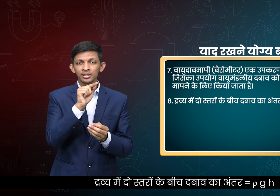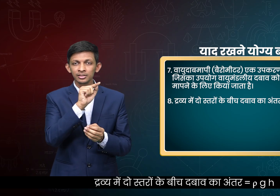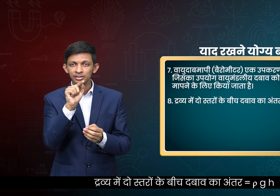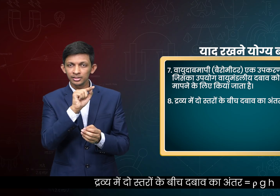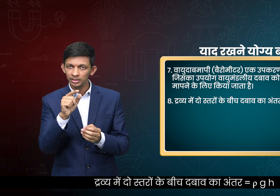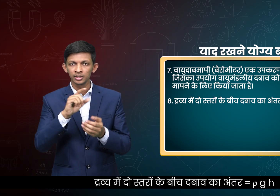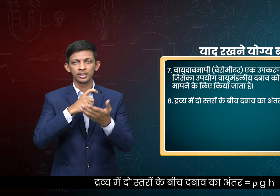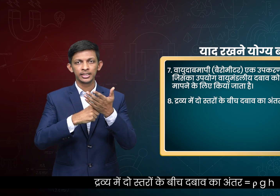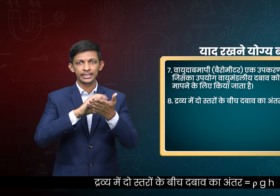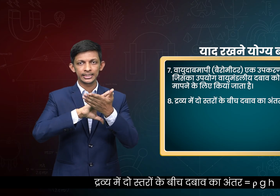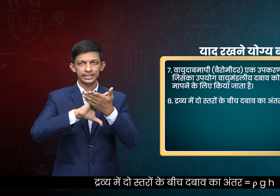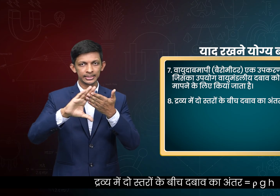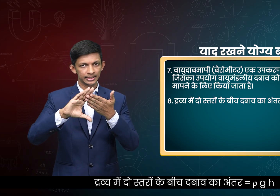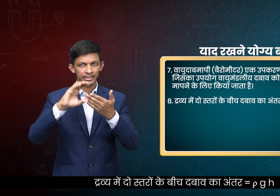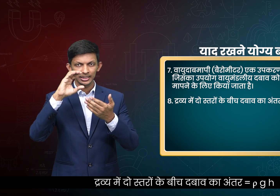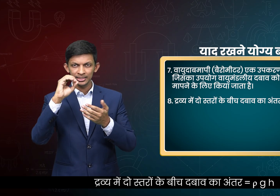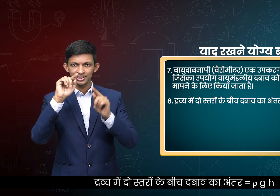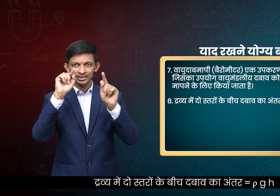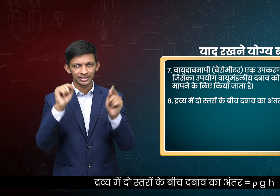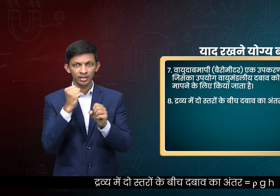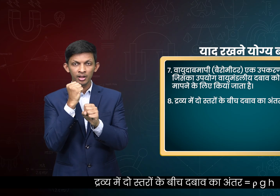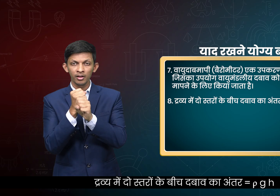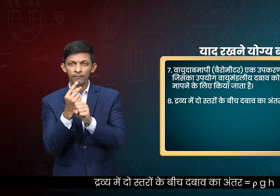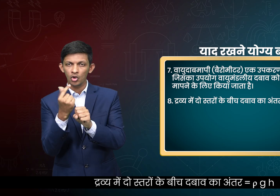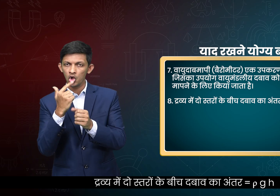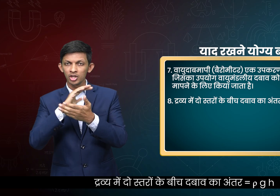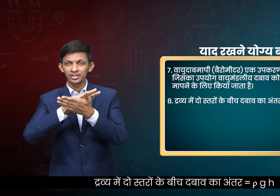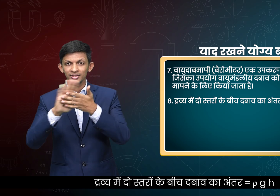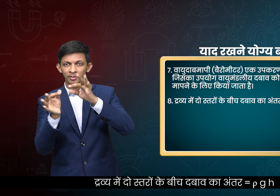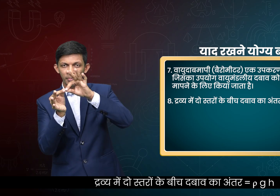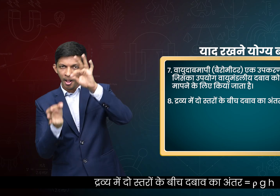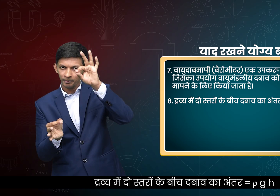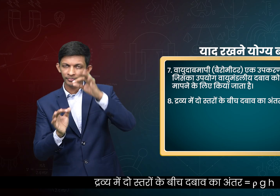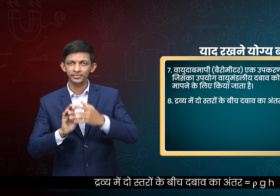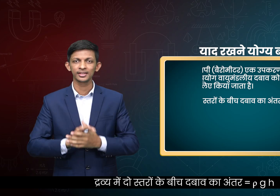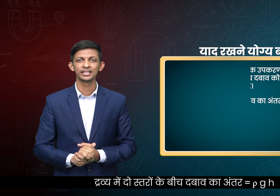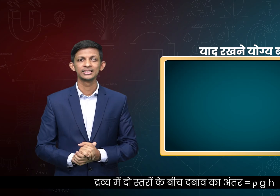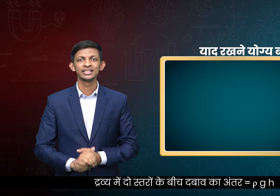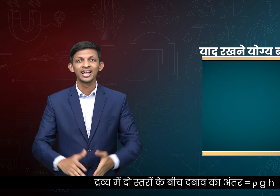बीच दबाव का अंतर = pGH।